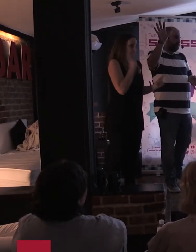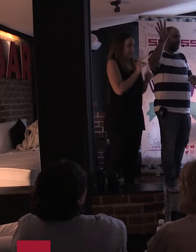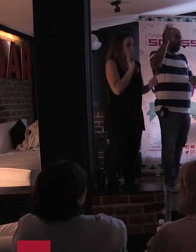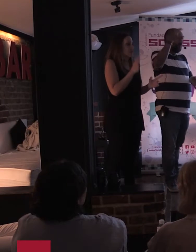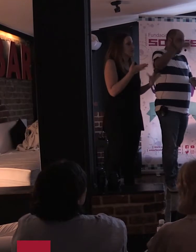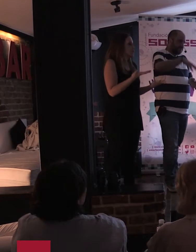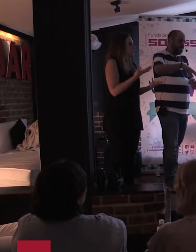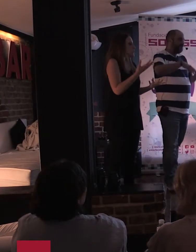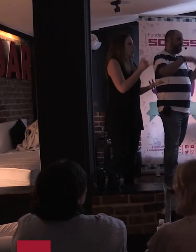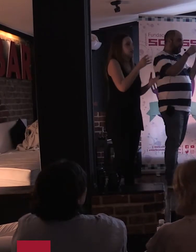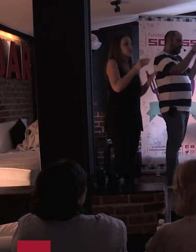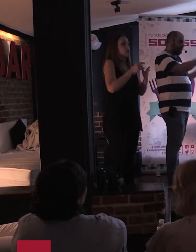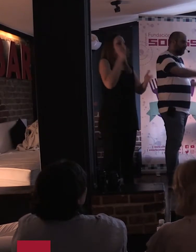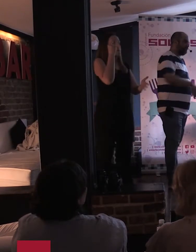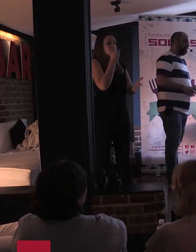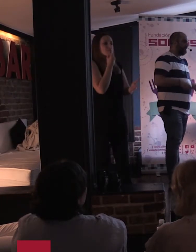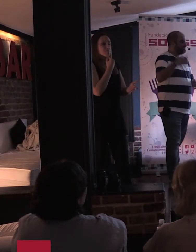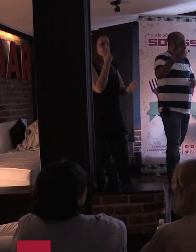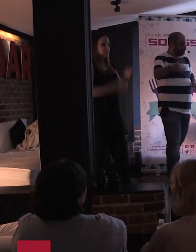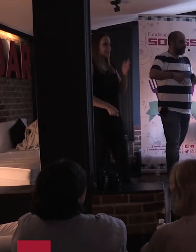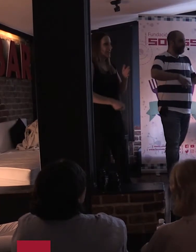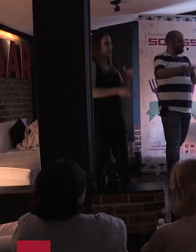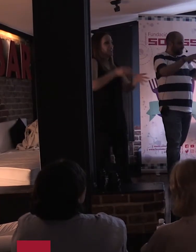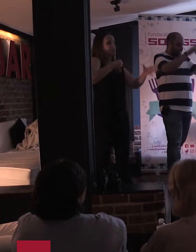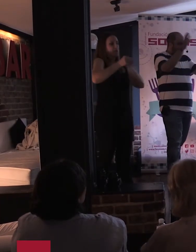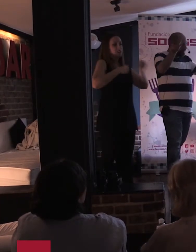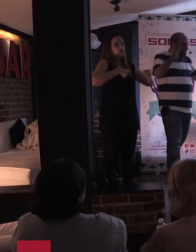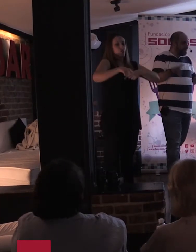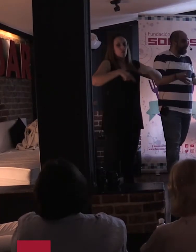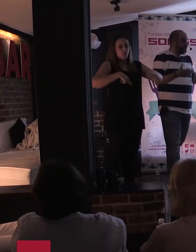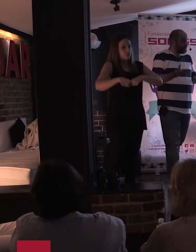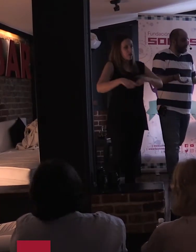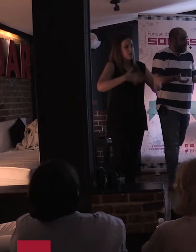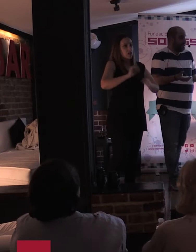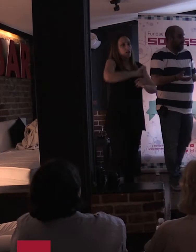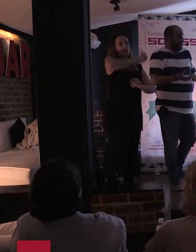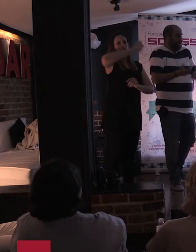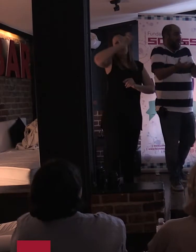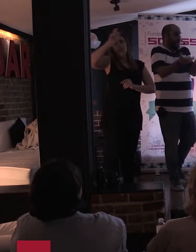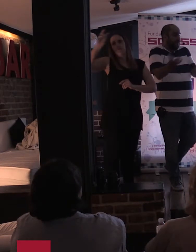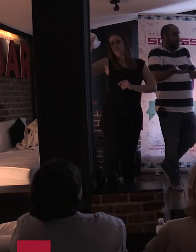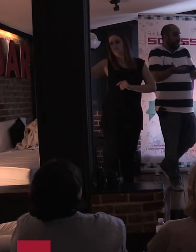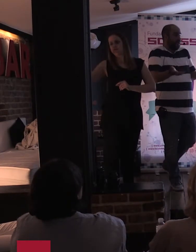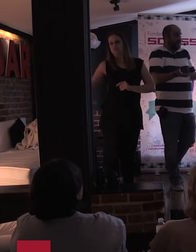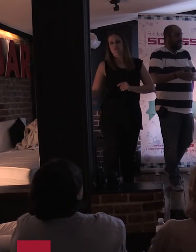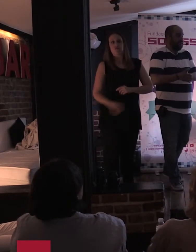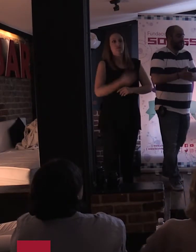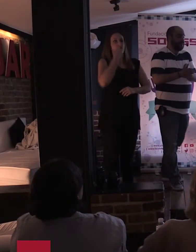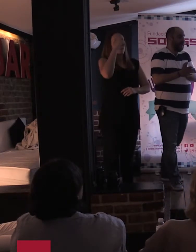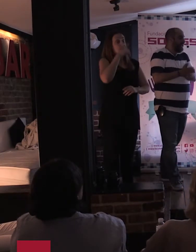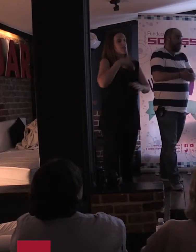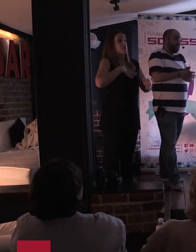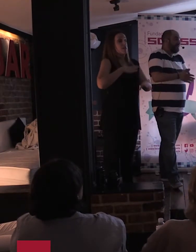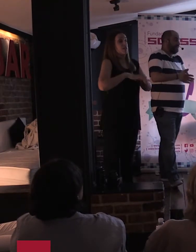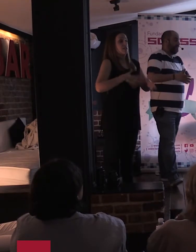pues tienes un montón de metales a tu disposición, un montón de plásticos conductores, hay una amplia gama de cosas que se sabe que sirven para